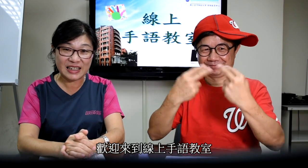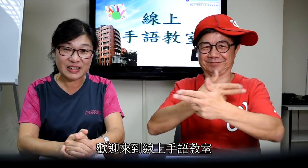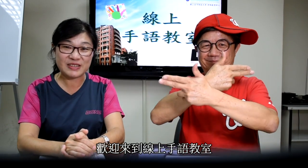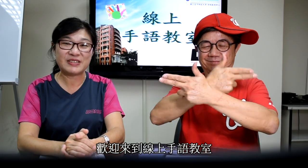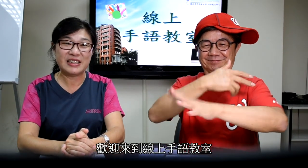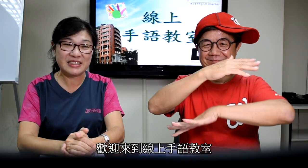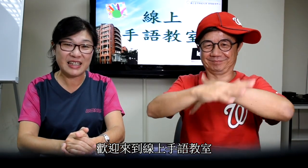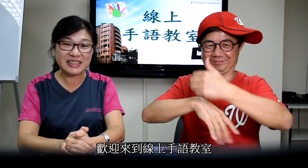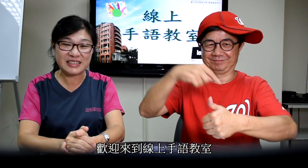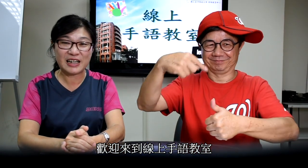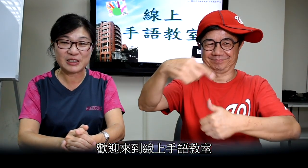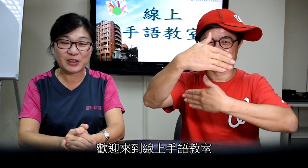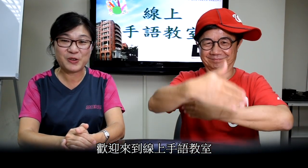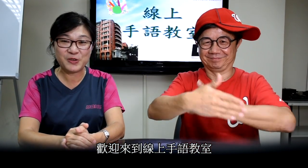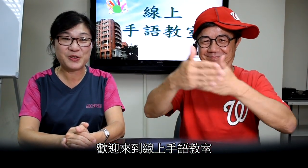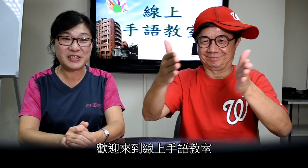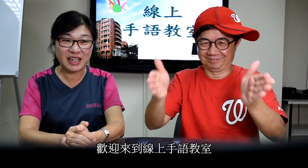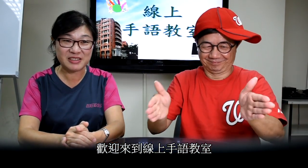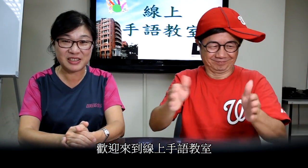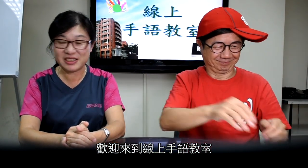到线上手语教室。